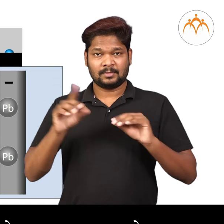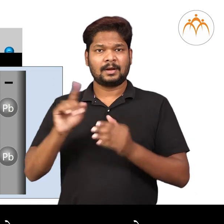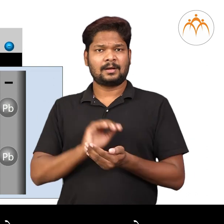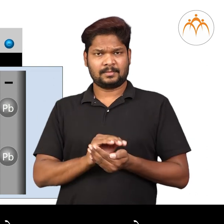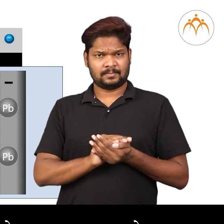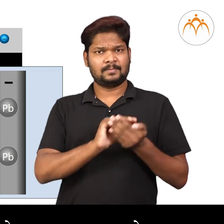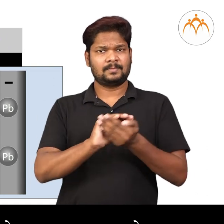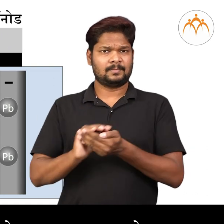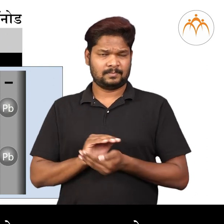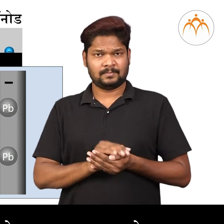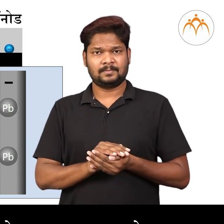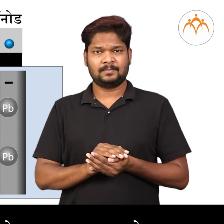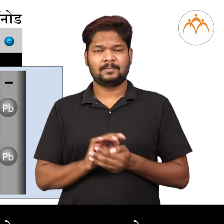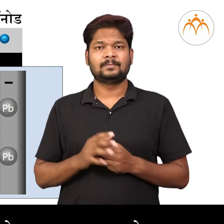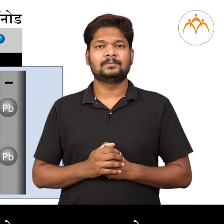थर्ड